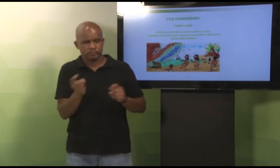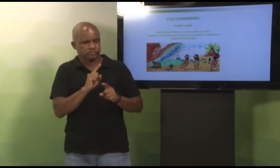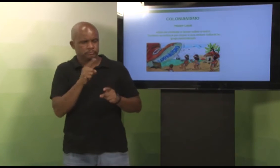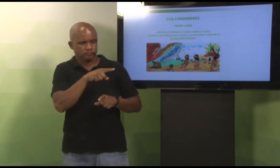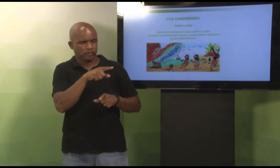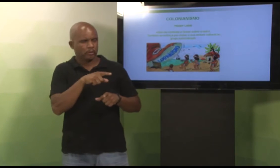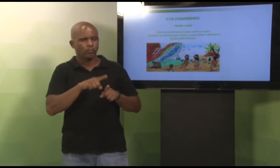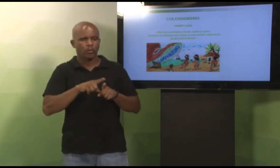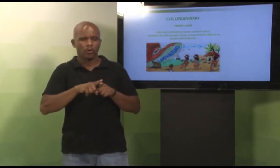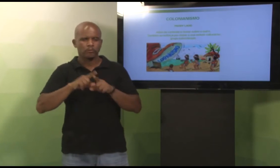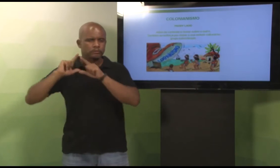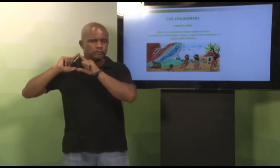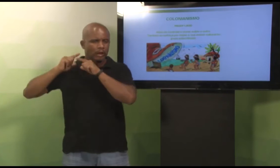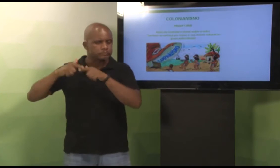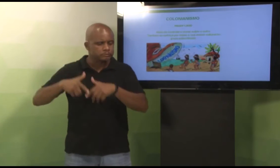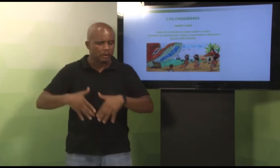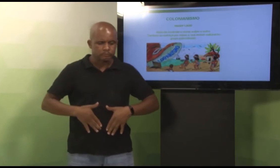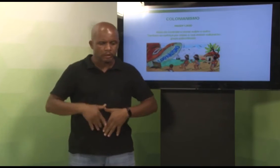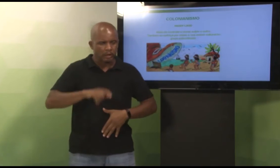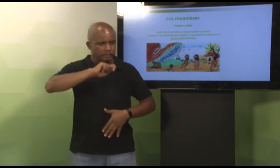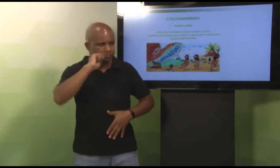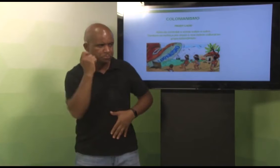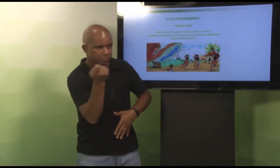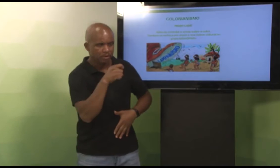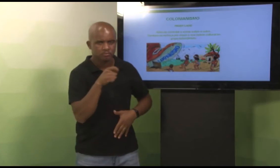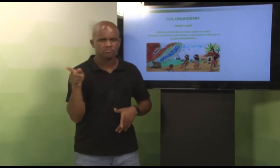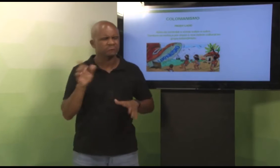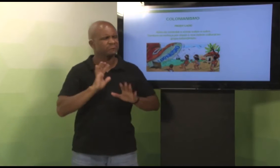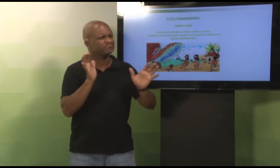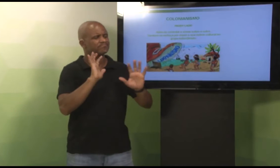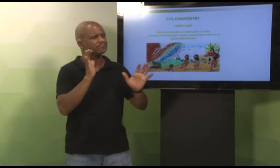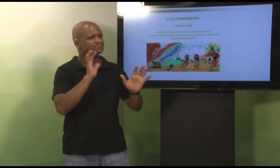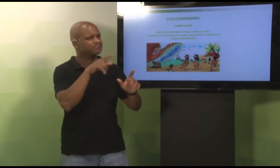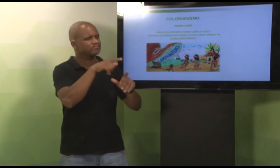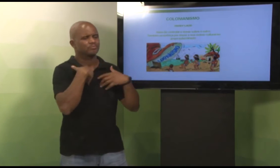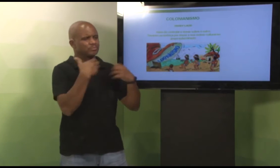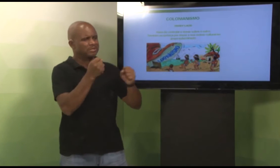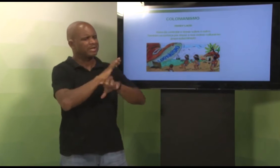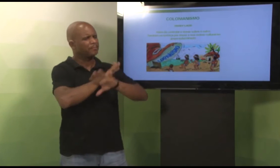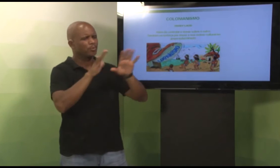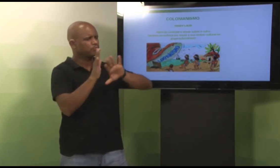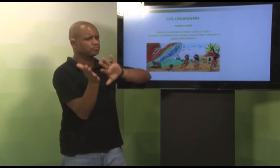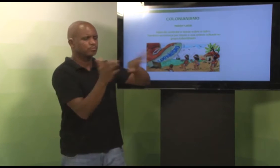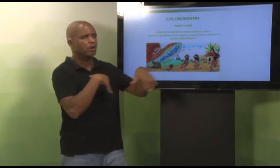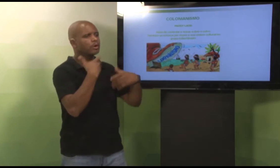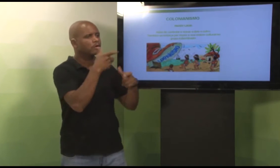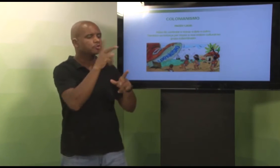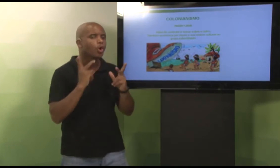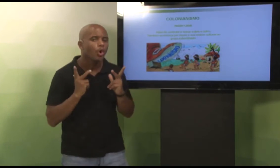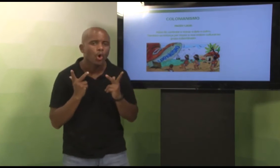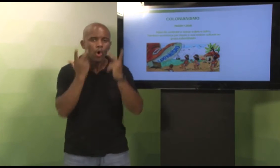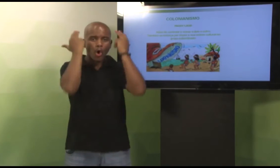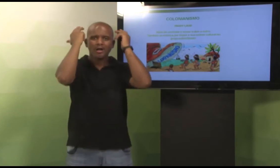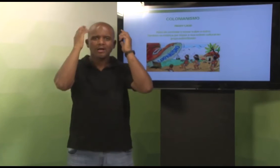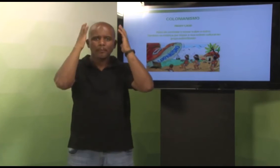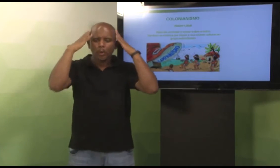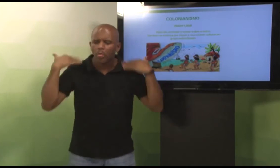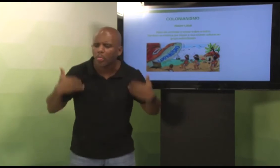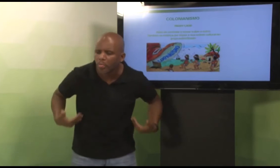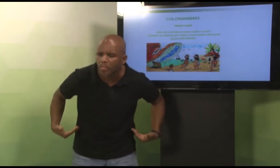mais jovem, que passaram por um processo, não aceitaram essa tradição, não deram continuidade.